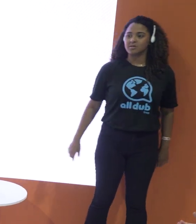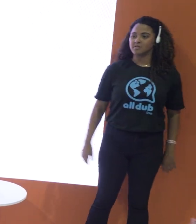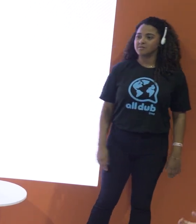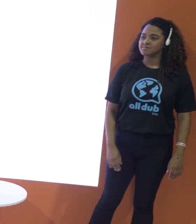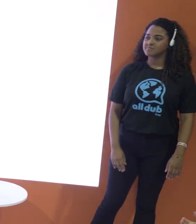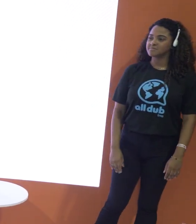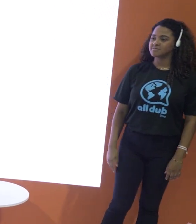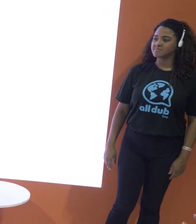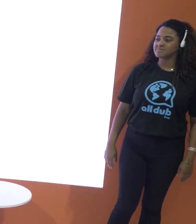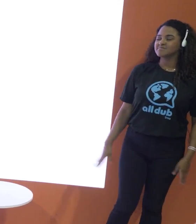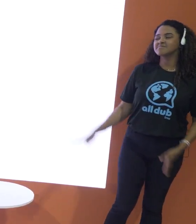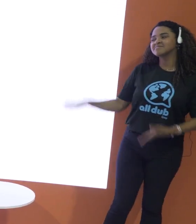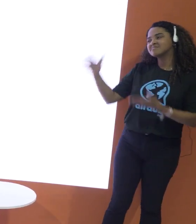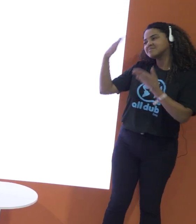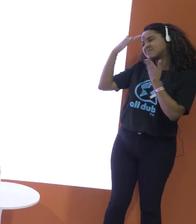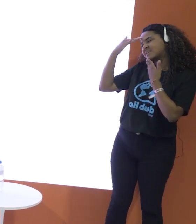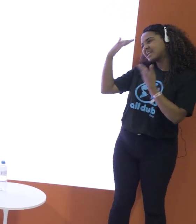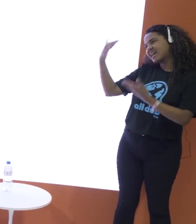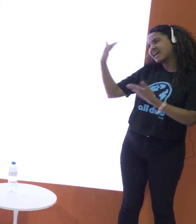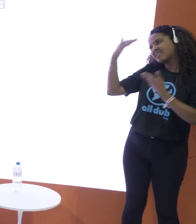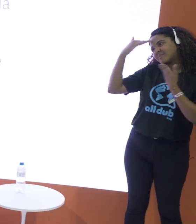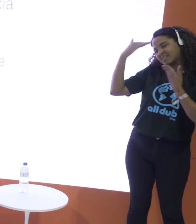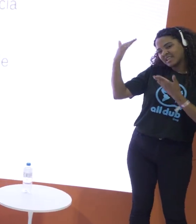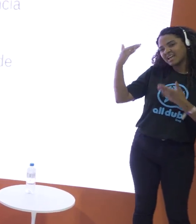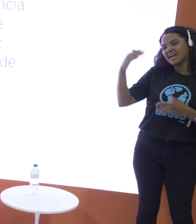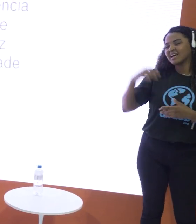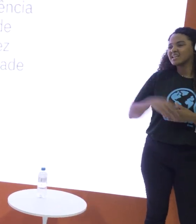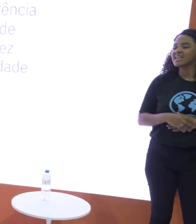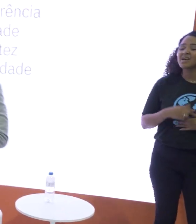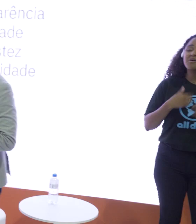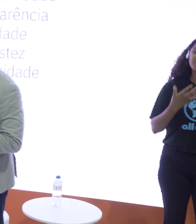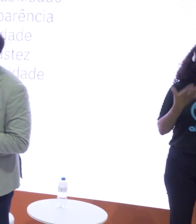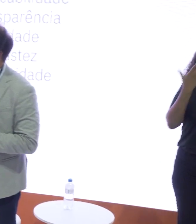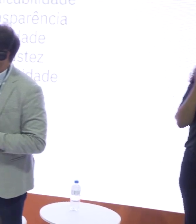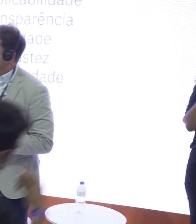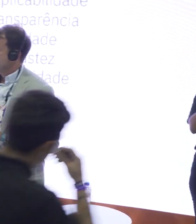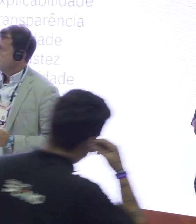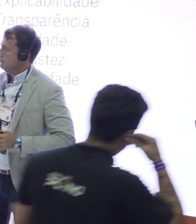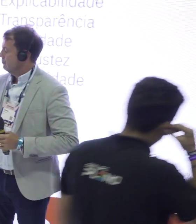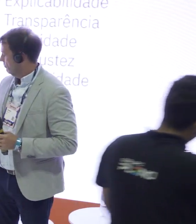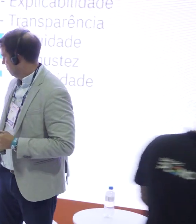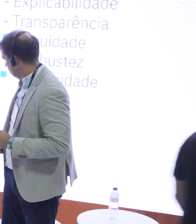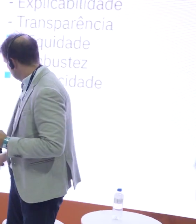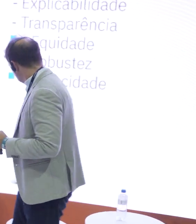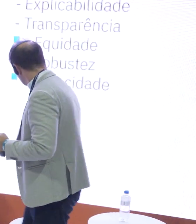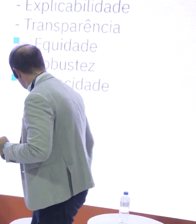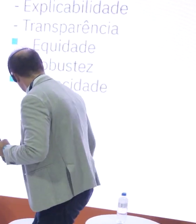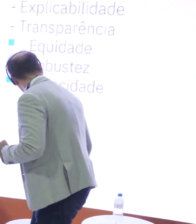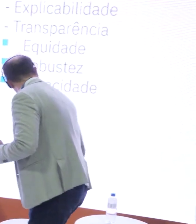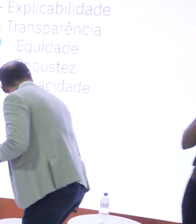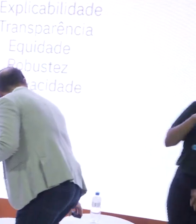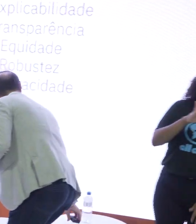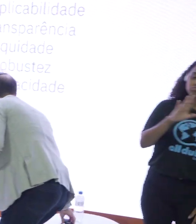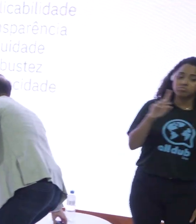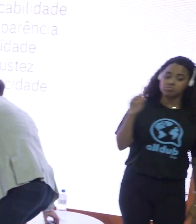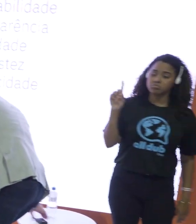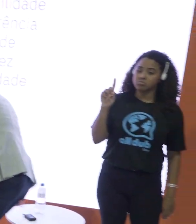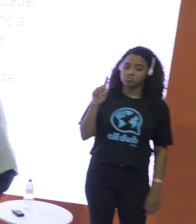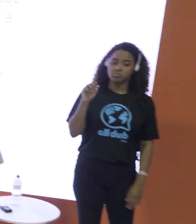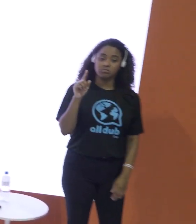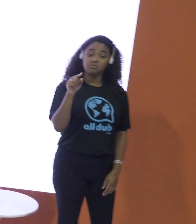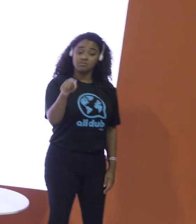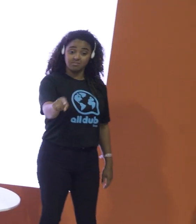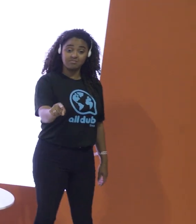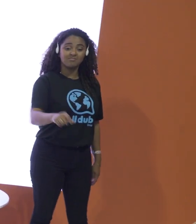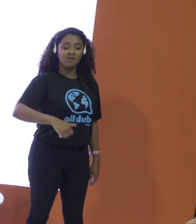Obrigado, muito obrigado. Todo mundo está me ouvindo. Obrigado. Queria saber se a gente tem alguma perguntinha. A gente tem um tempinho separado para algumas perguntas. Aqui temos